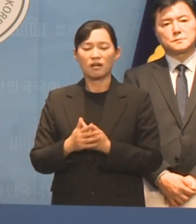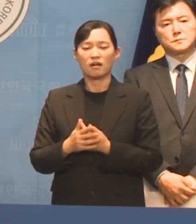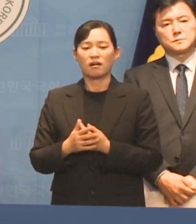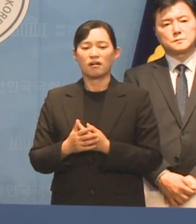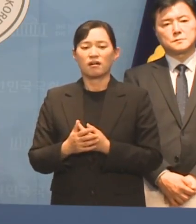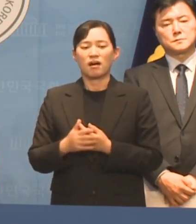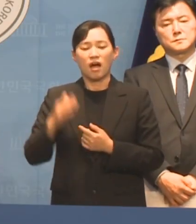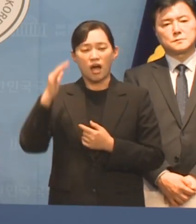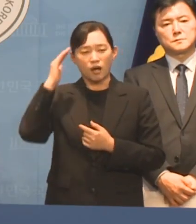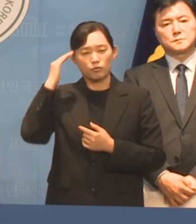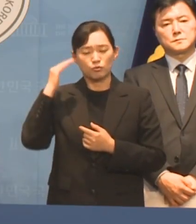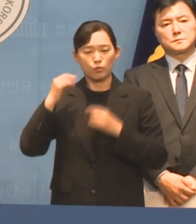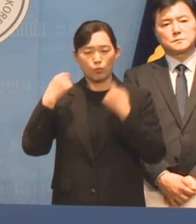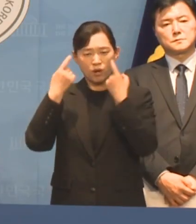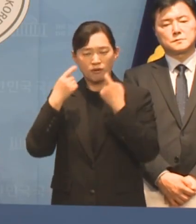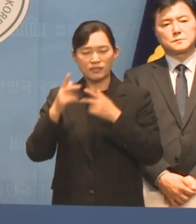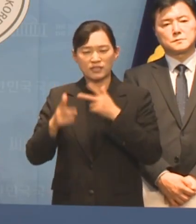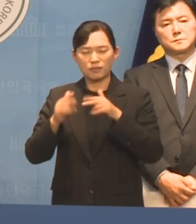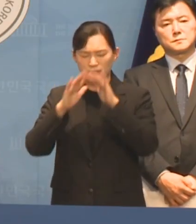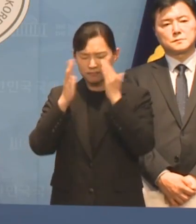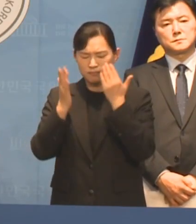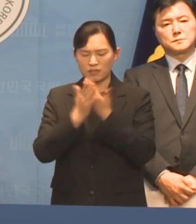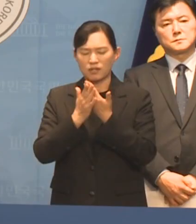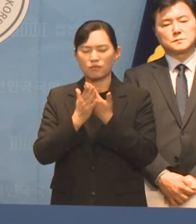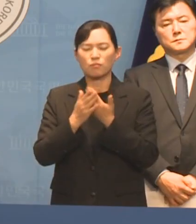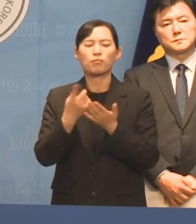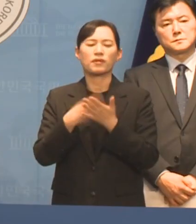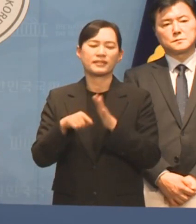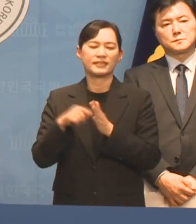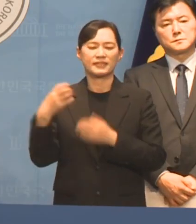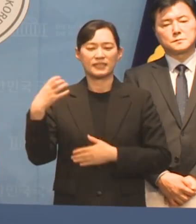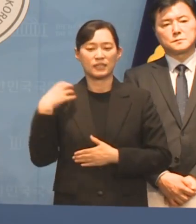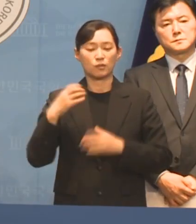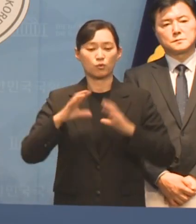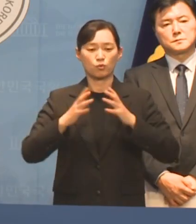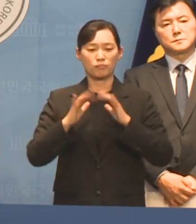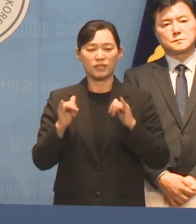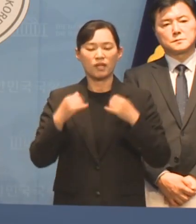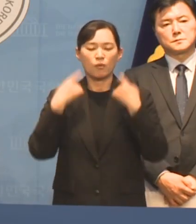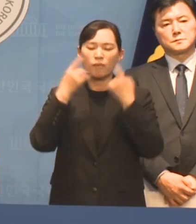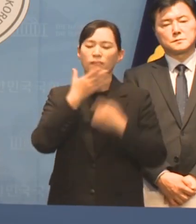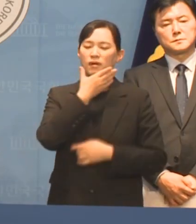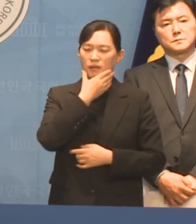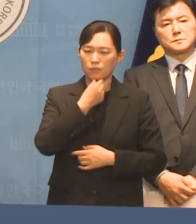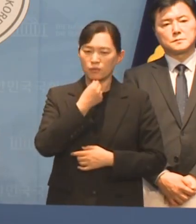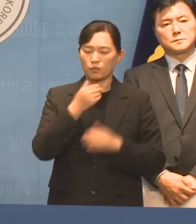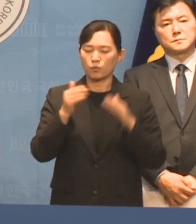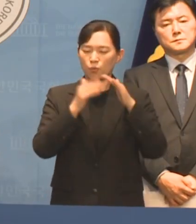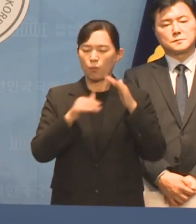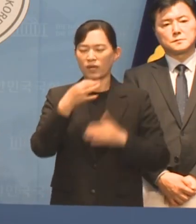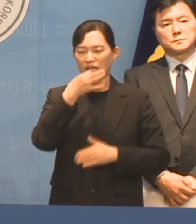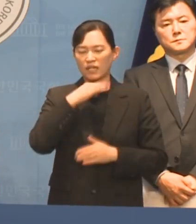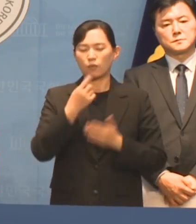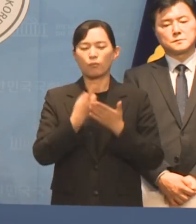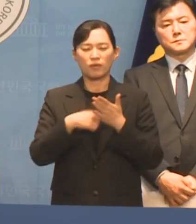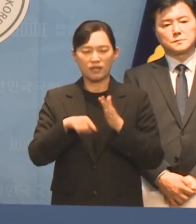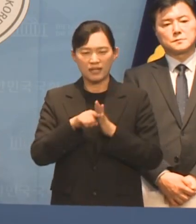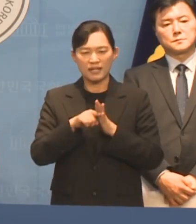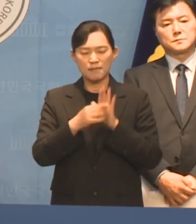전체를 지키고자 하는 절박한 책임감이 발로이며 국민의 관광 행복이라는 공익을 위한